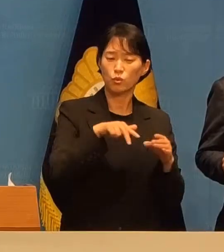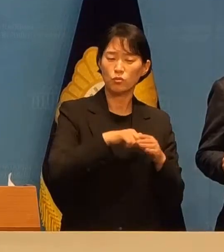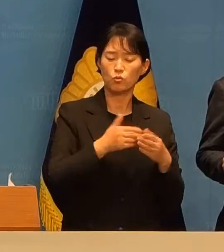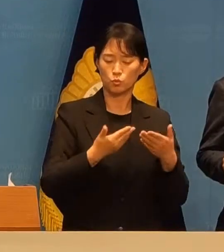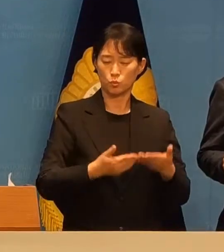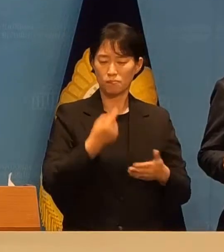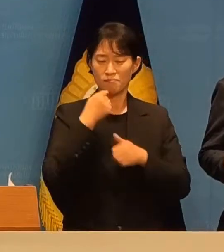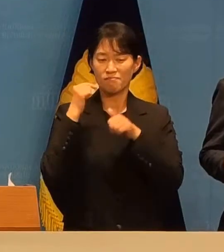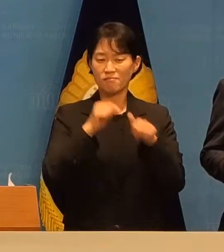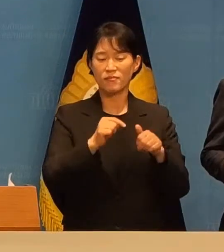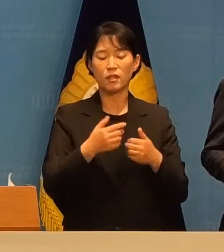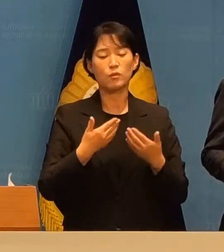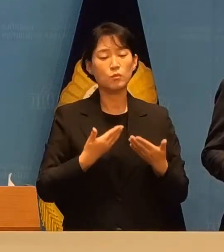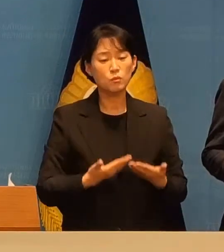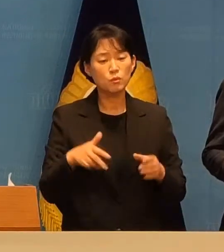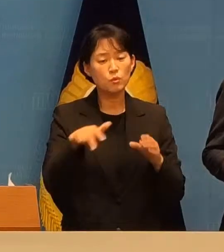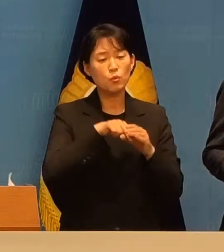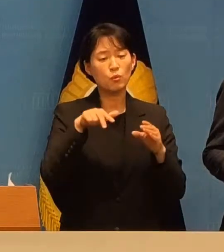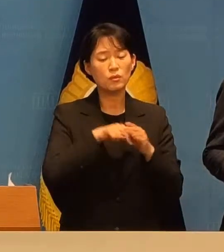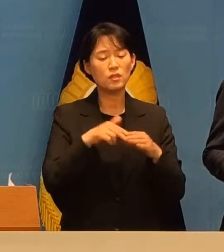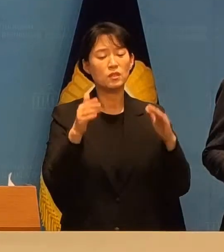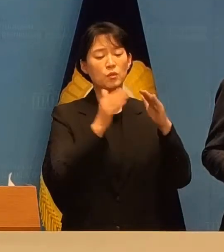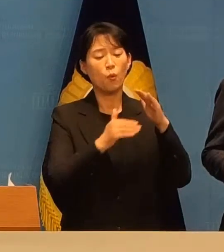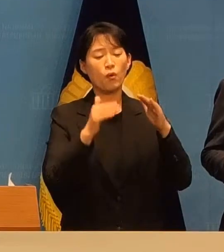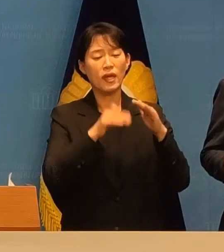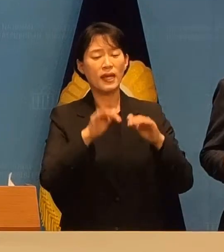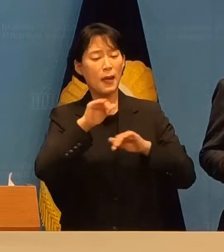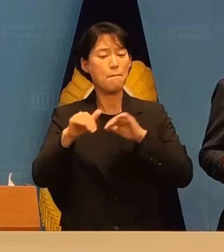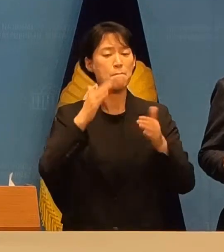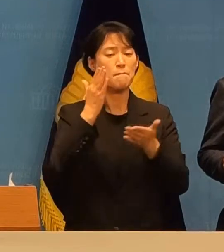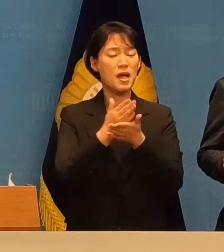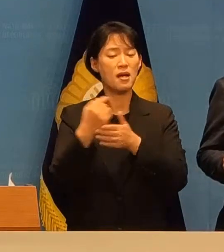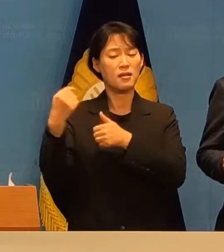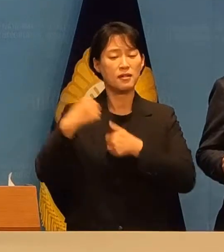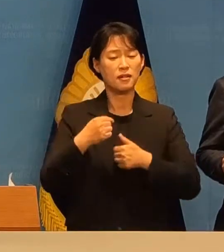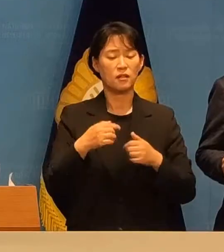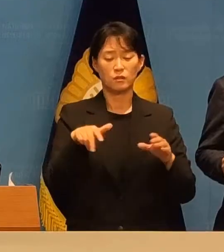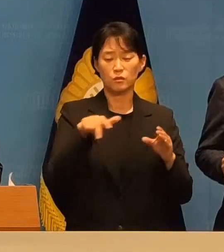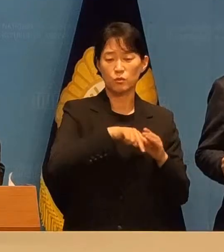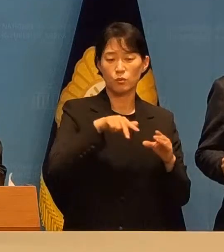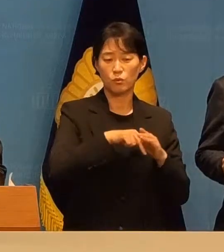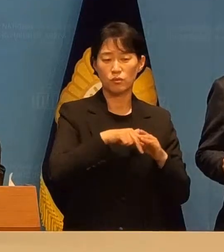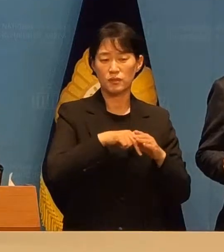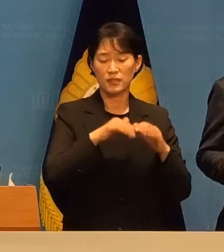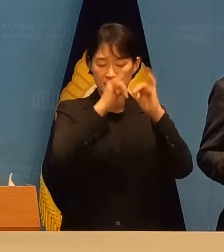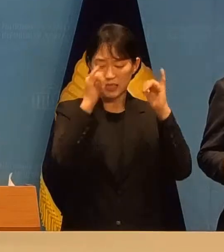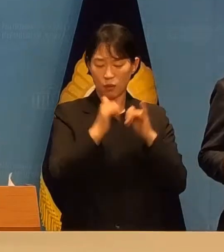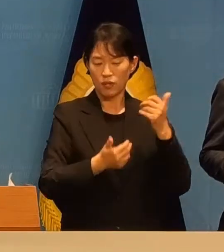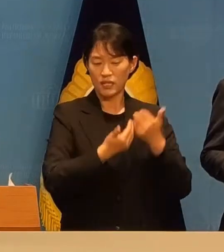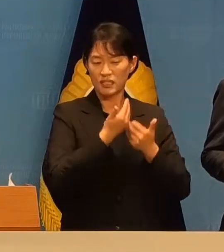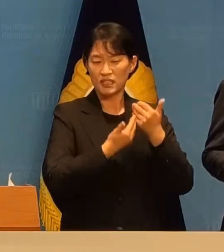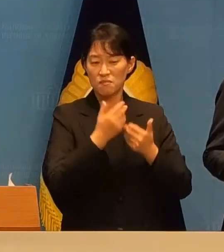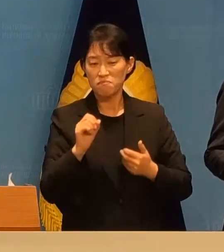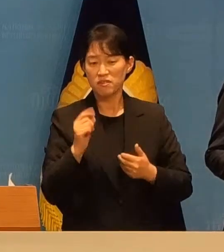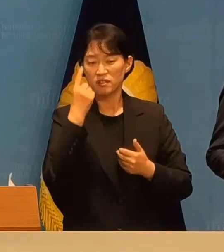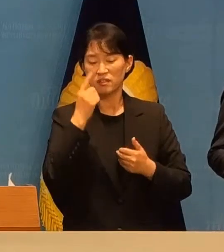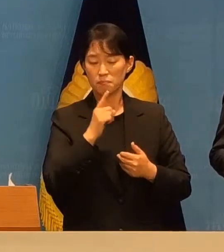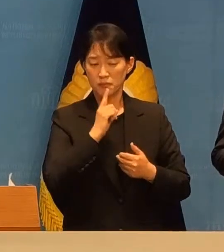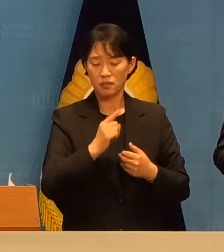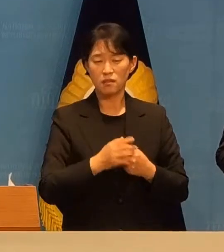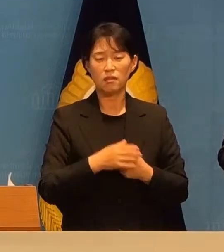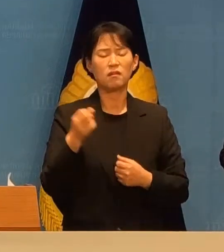해라. 종교는 공적인 문제에 개입하지 말라. 종교는 사회 갈등의 원인이다.